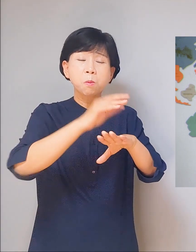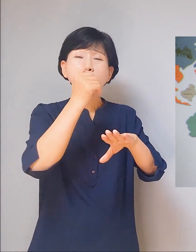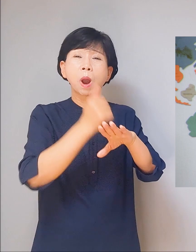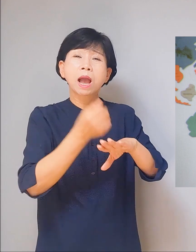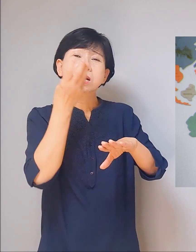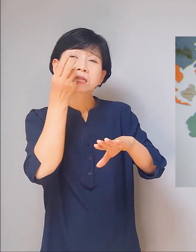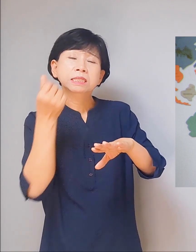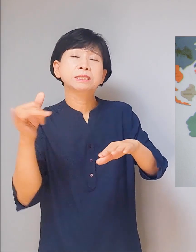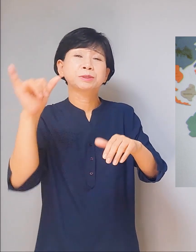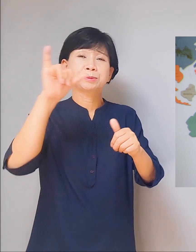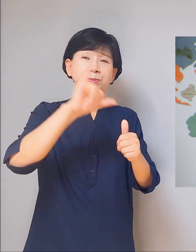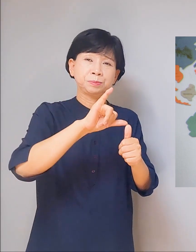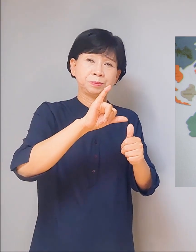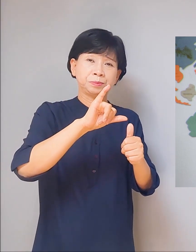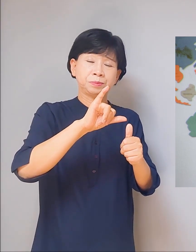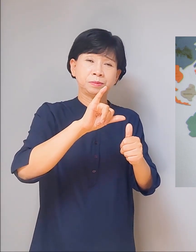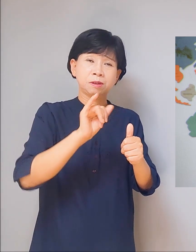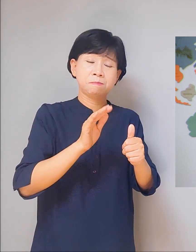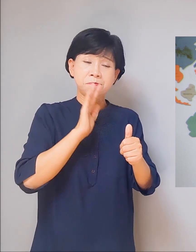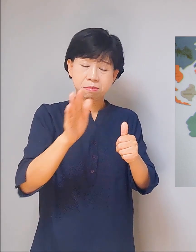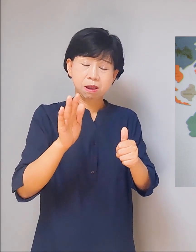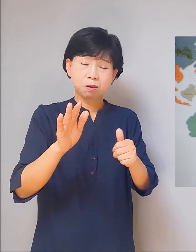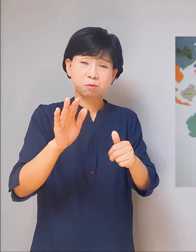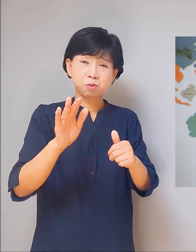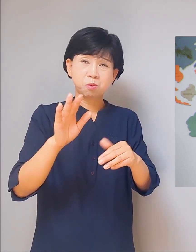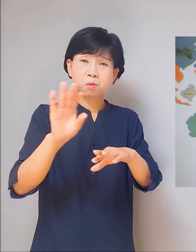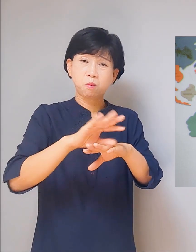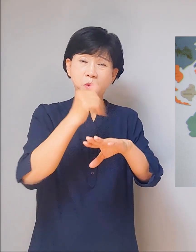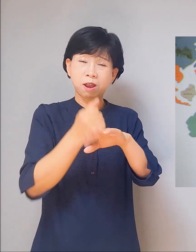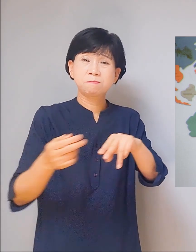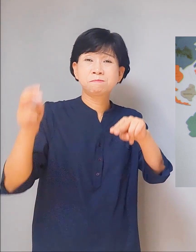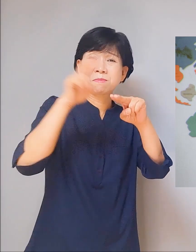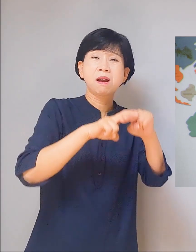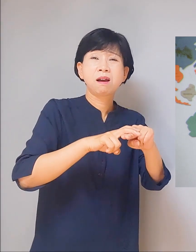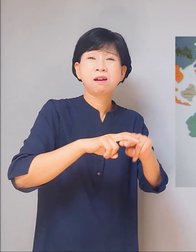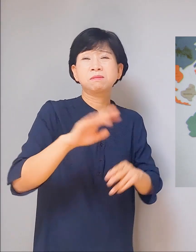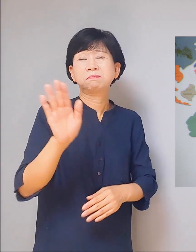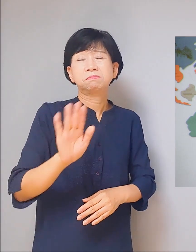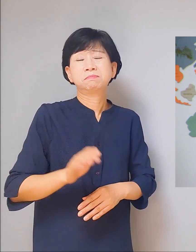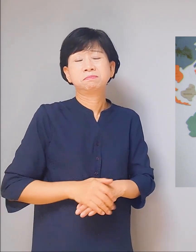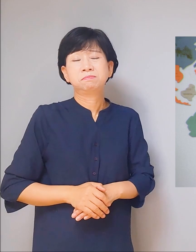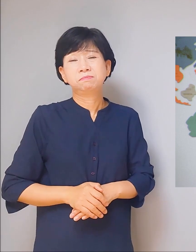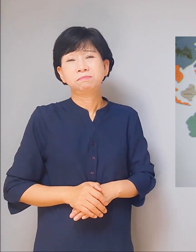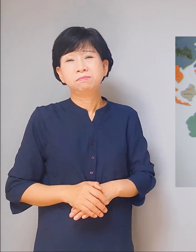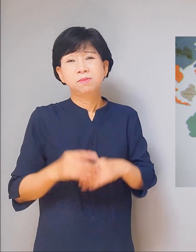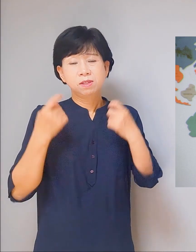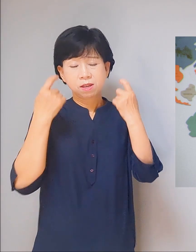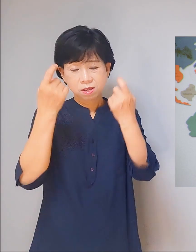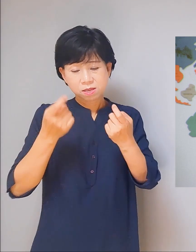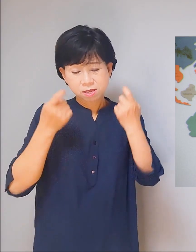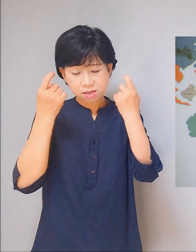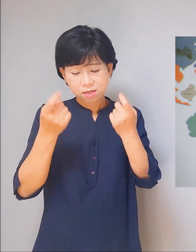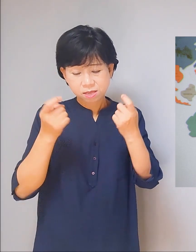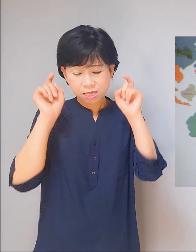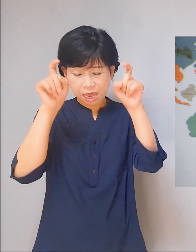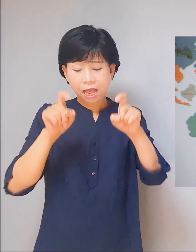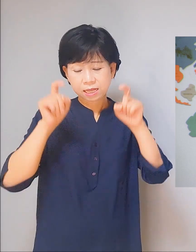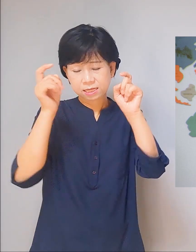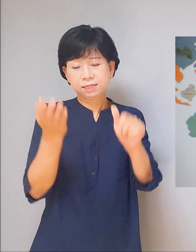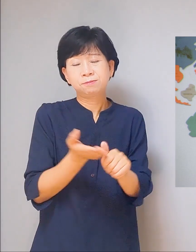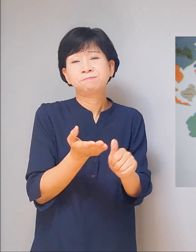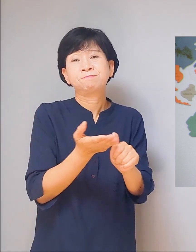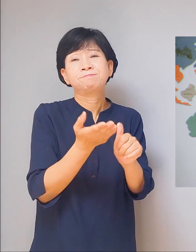않습니다. 여전히 양치기 목동이지요. 그 고통의 터널은 끝이 없습니다. 하다못해